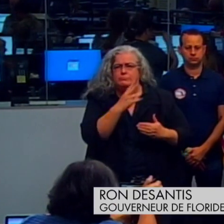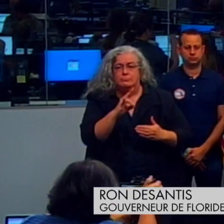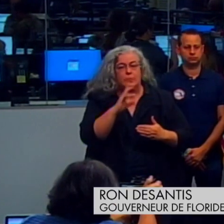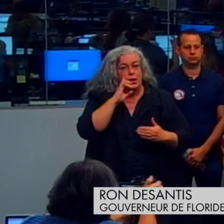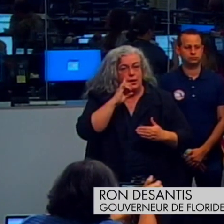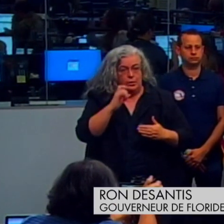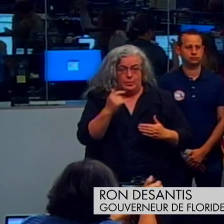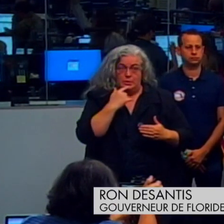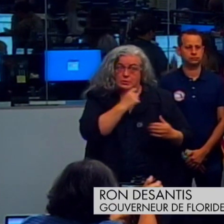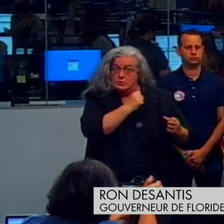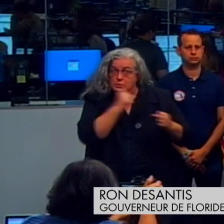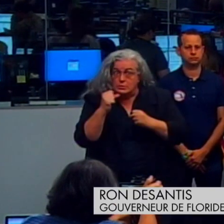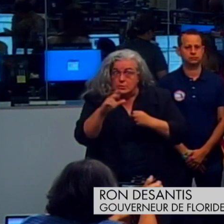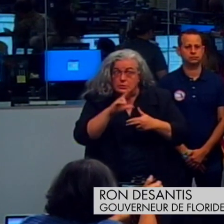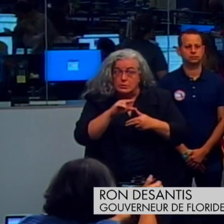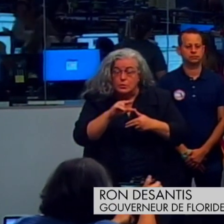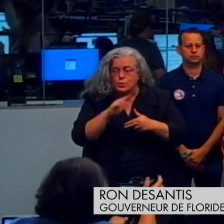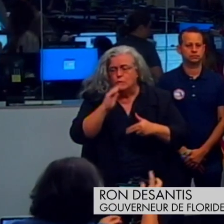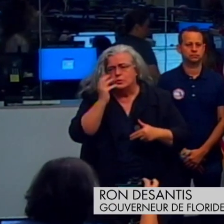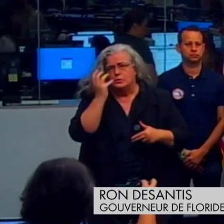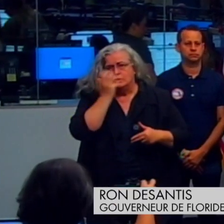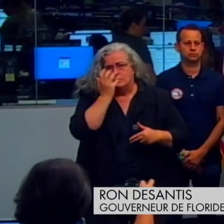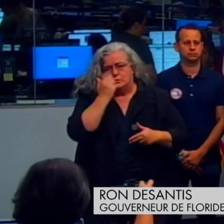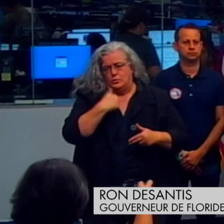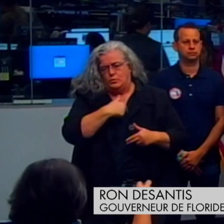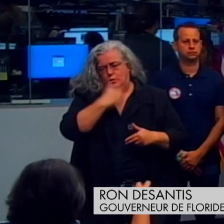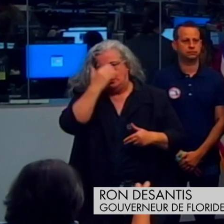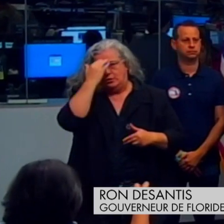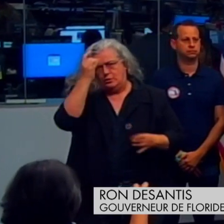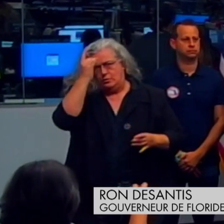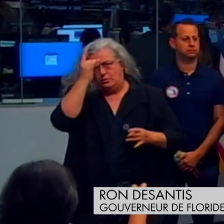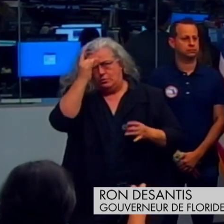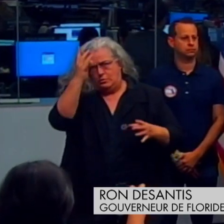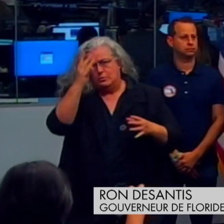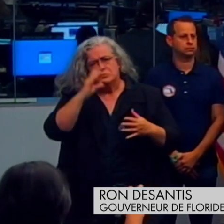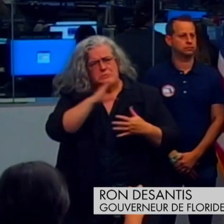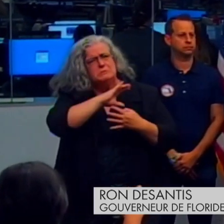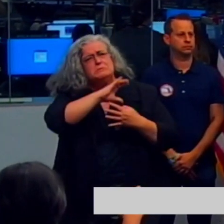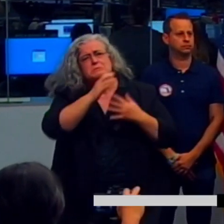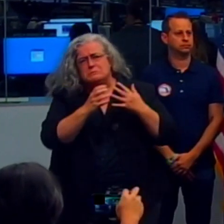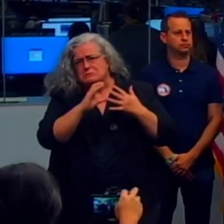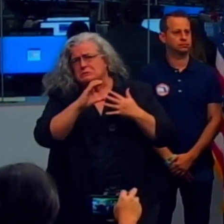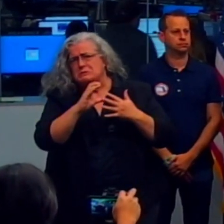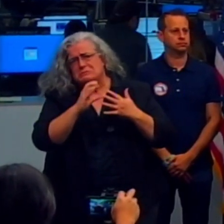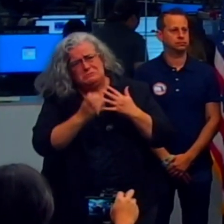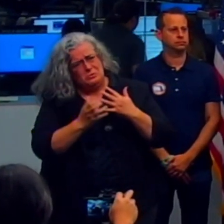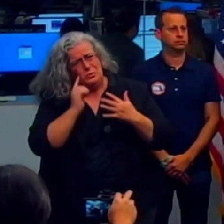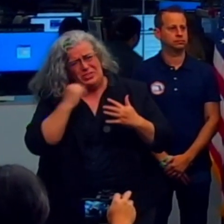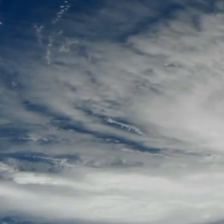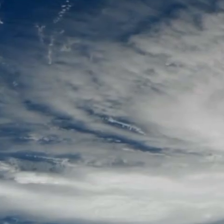concernant l'intensité de la tempête il est très probable que ce soit en ouragan majeur catégorie 4 et même potentiellement